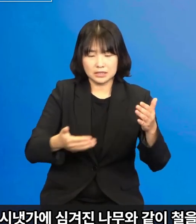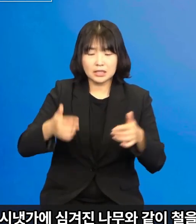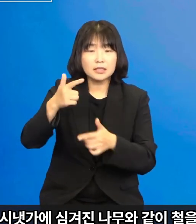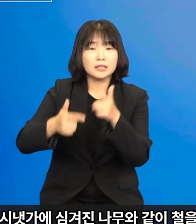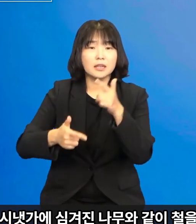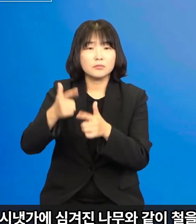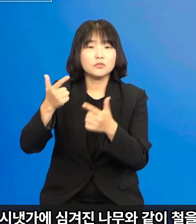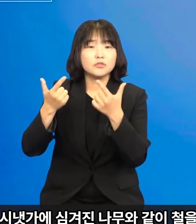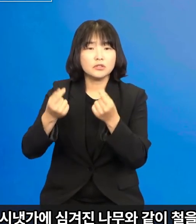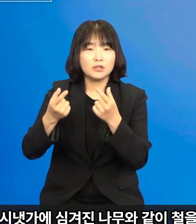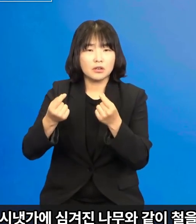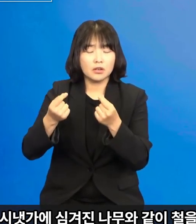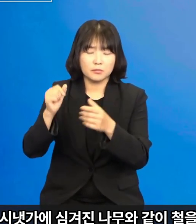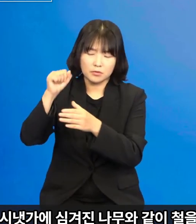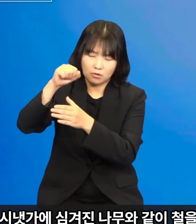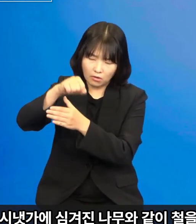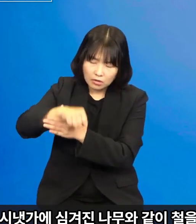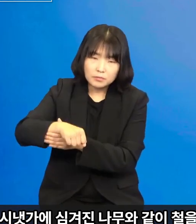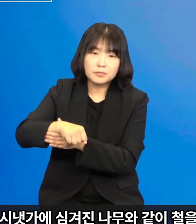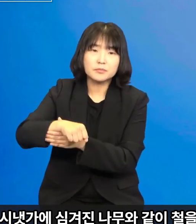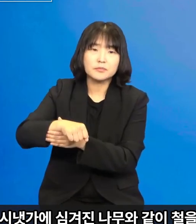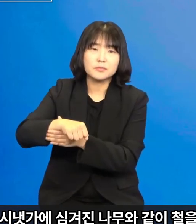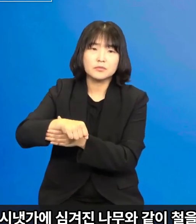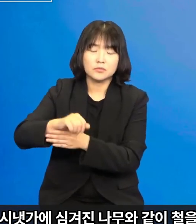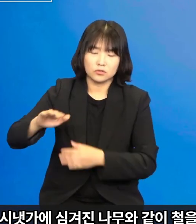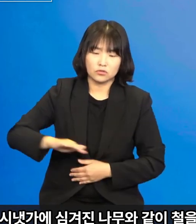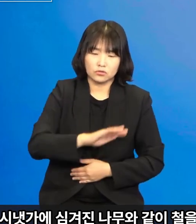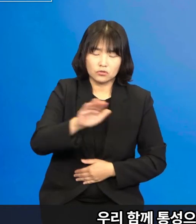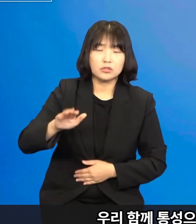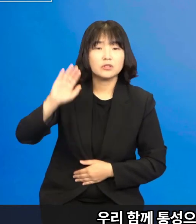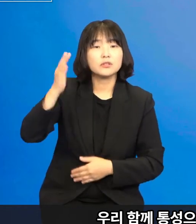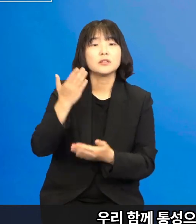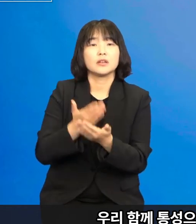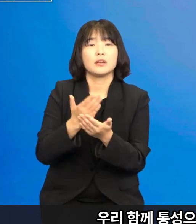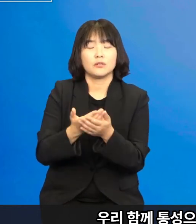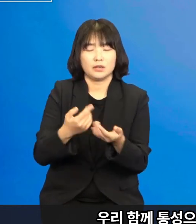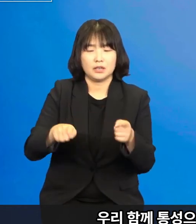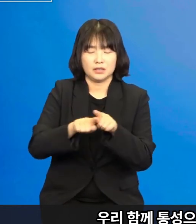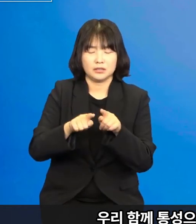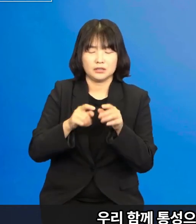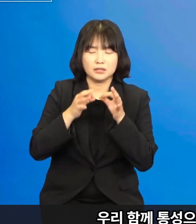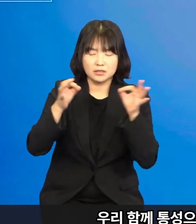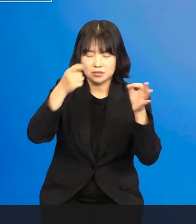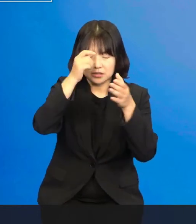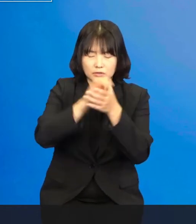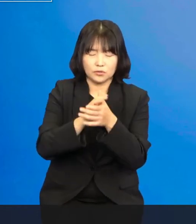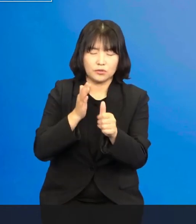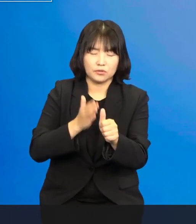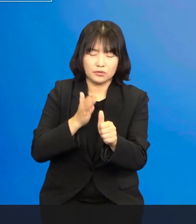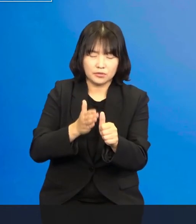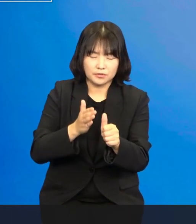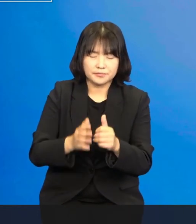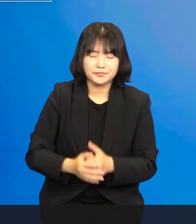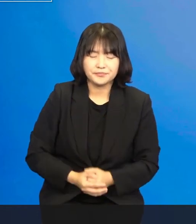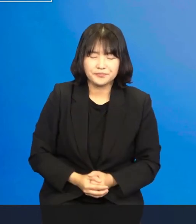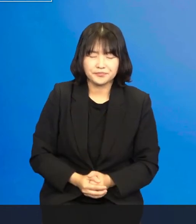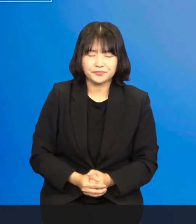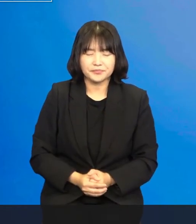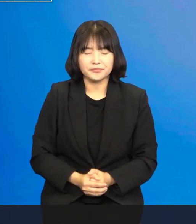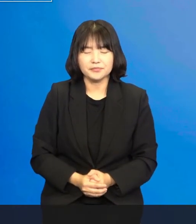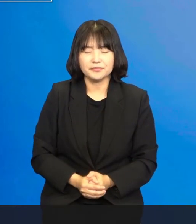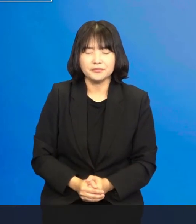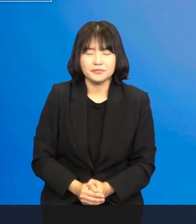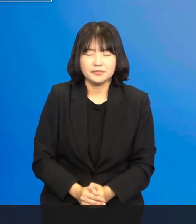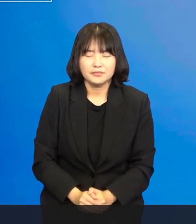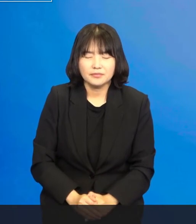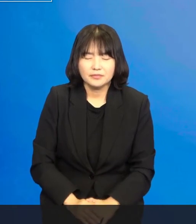나무와 같이 철을 따라 열매를 맺는 우리 삶이 되게 해달라고 우리 함께 동성으로 기도하도록 하겠습니다. 살아계신 아버지 하나님,